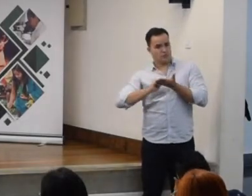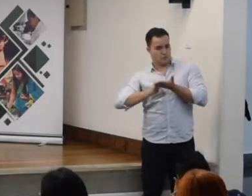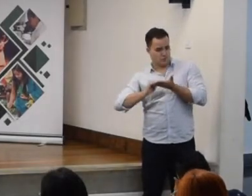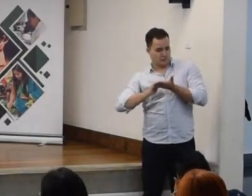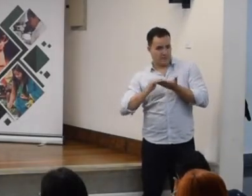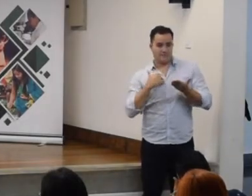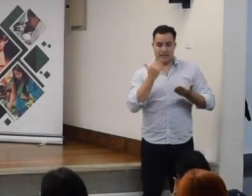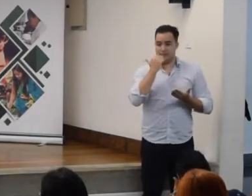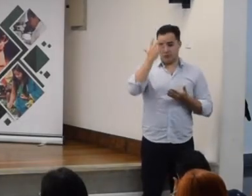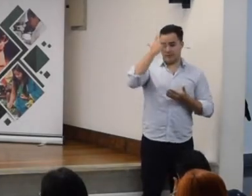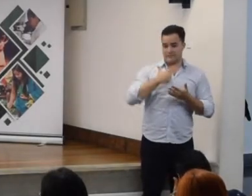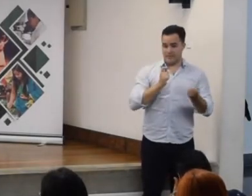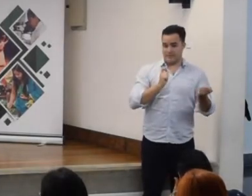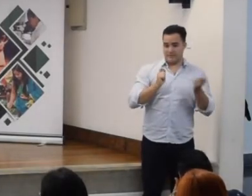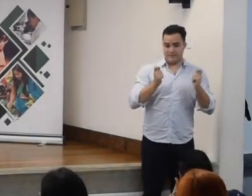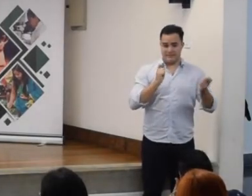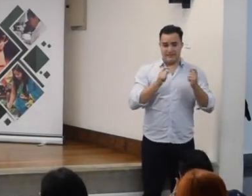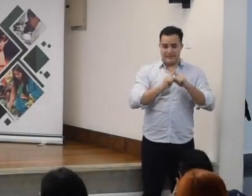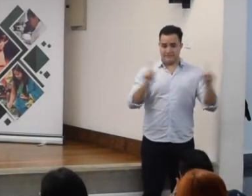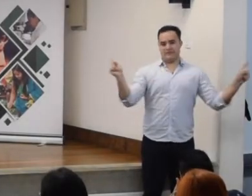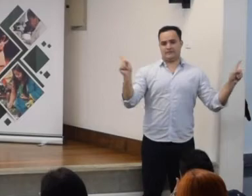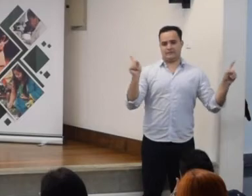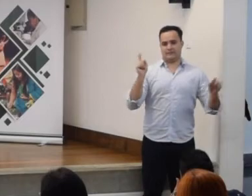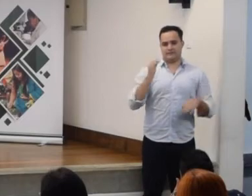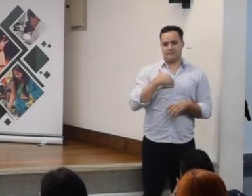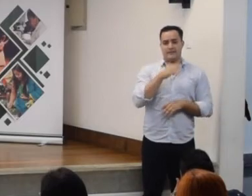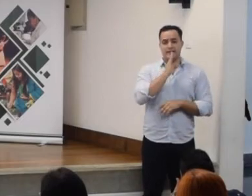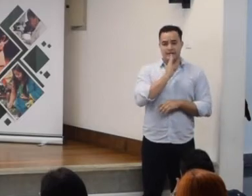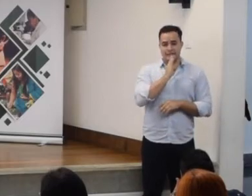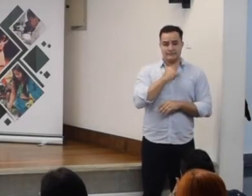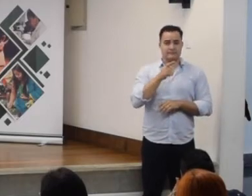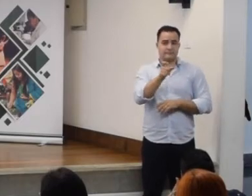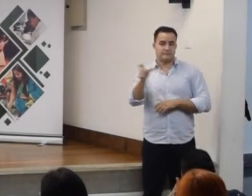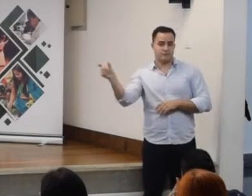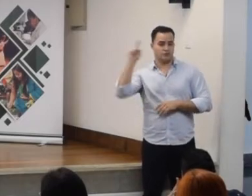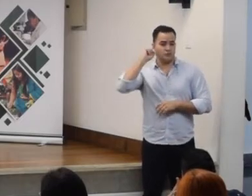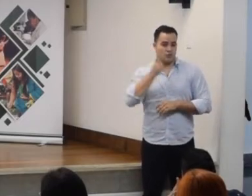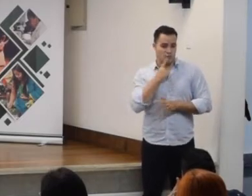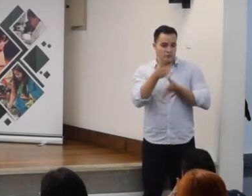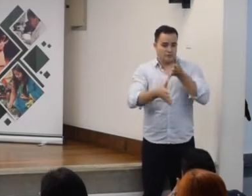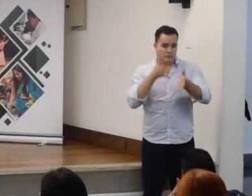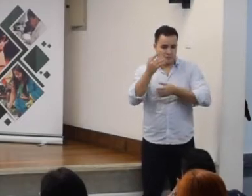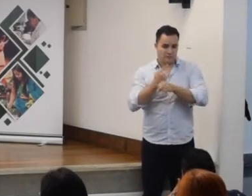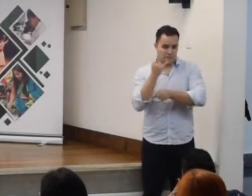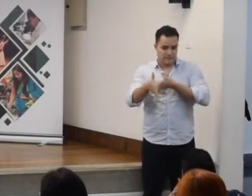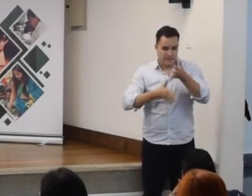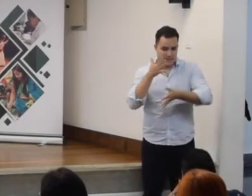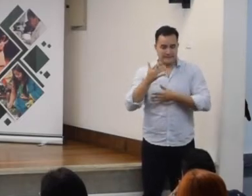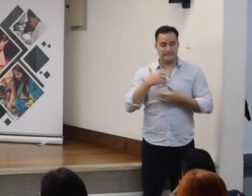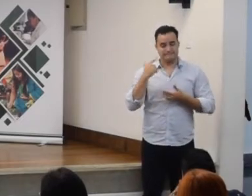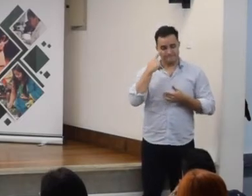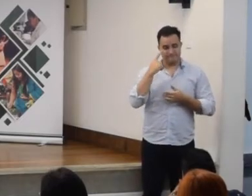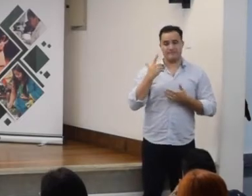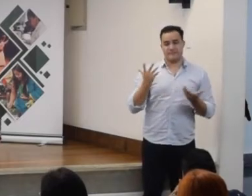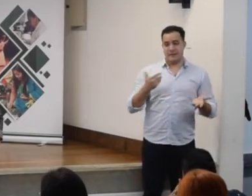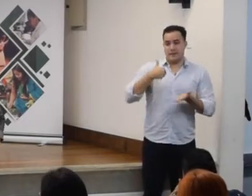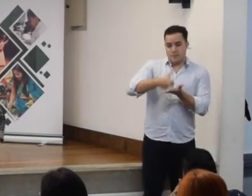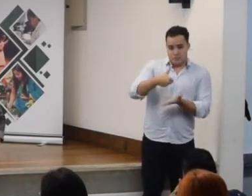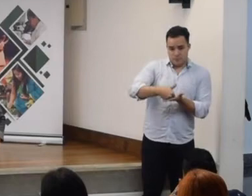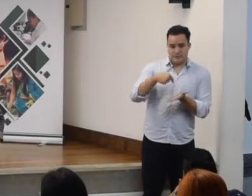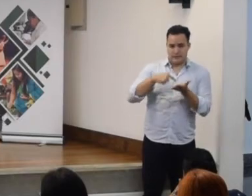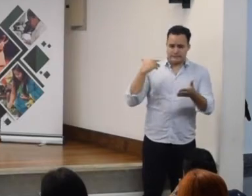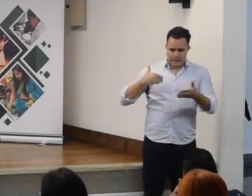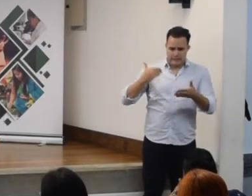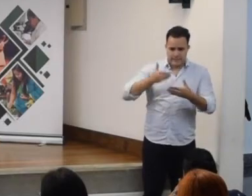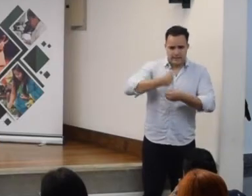admisión diferencial para los aspirantes sordos señantes, que ya la propuesta la han